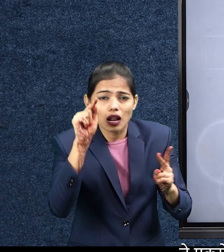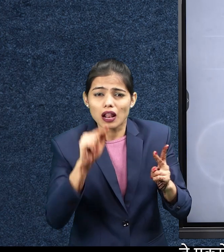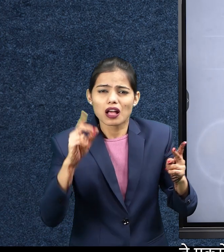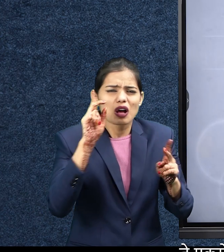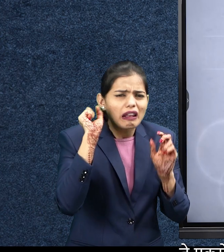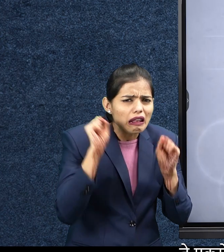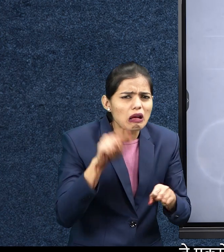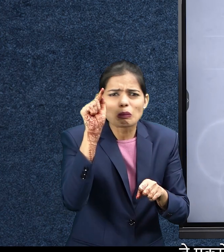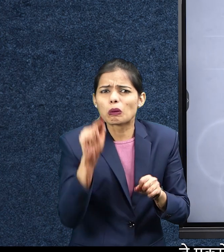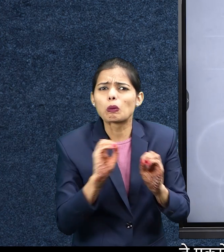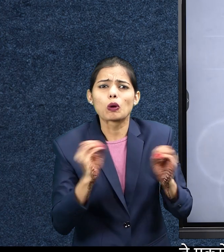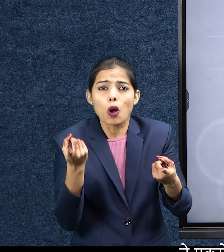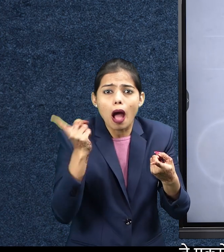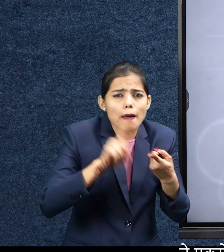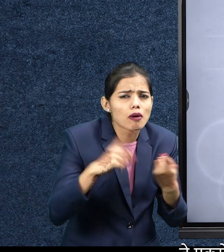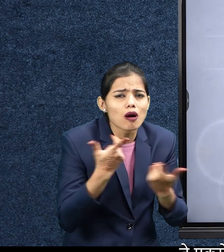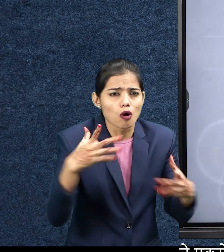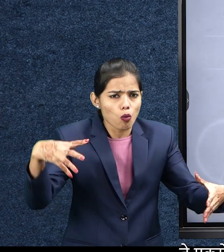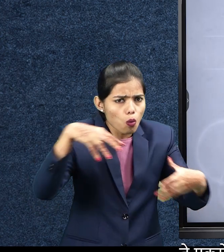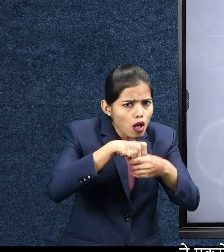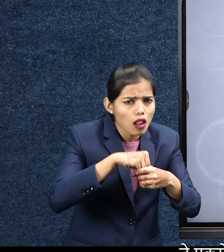एकमेकांवर अवलंबून असलेल्या घटनांपर्यंत.